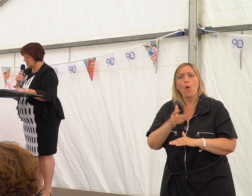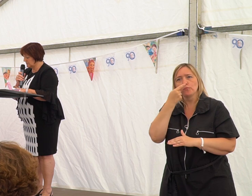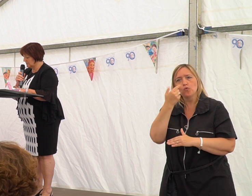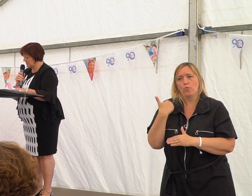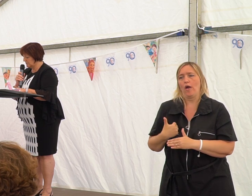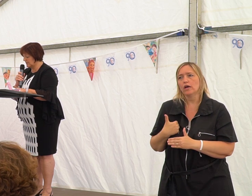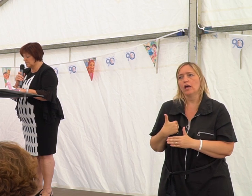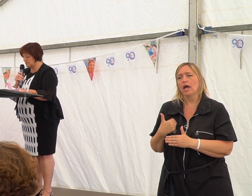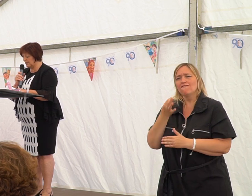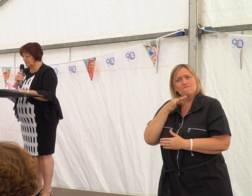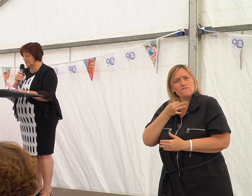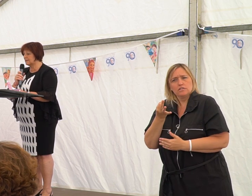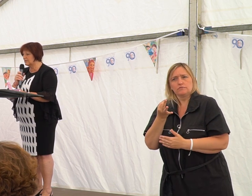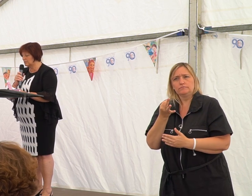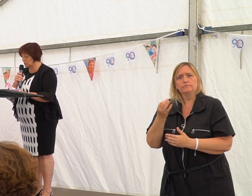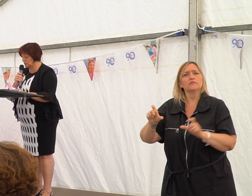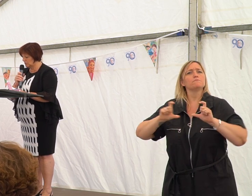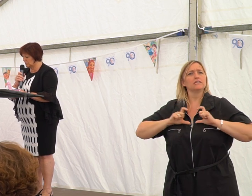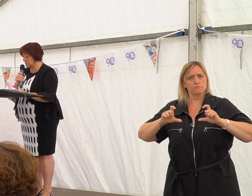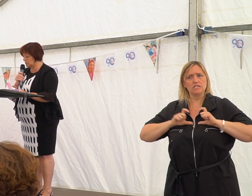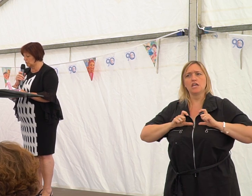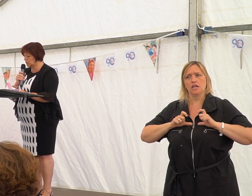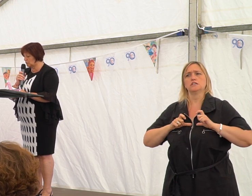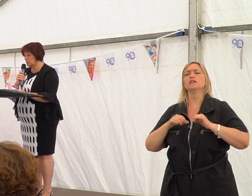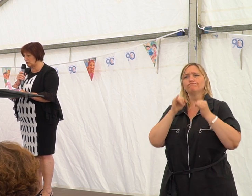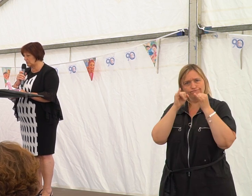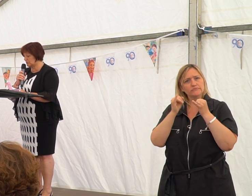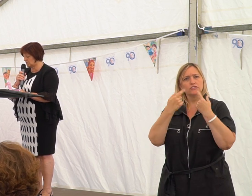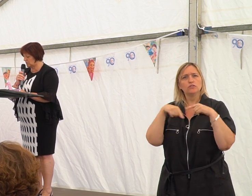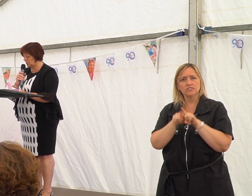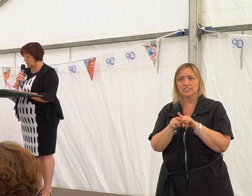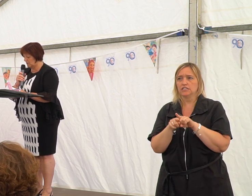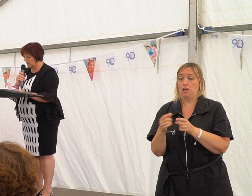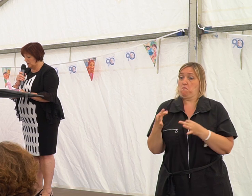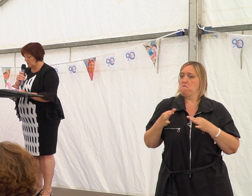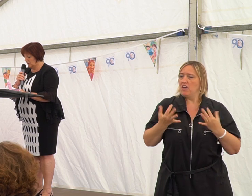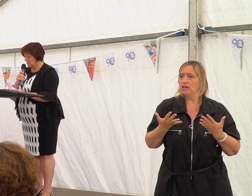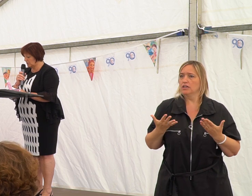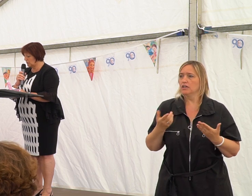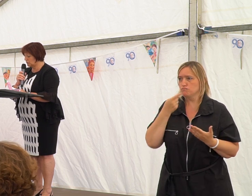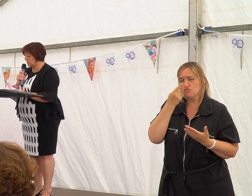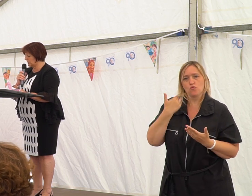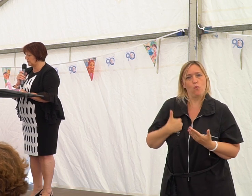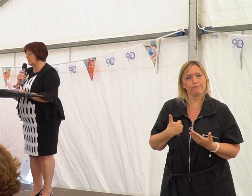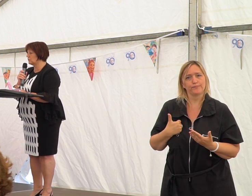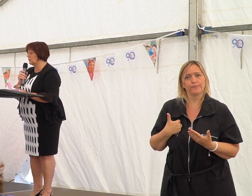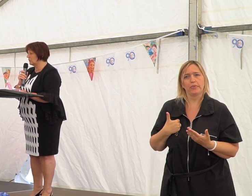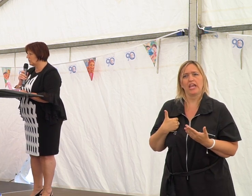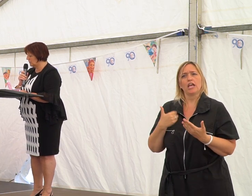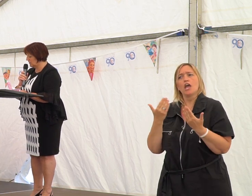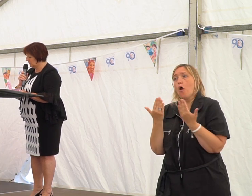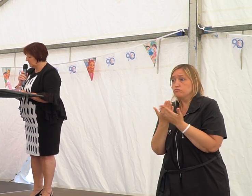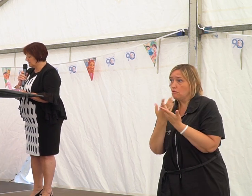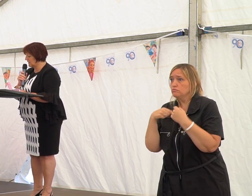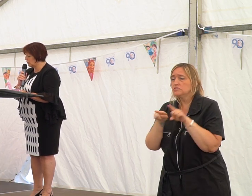moucronoise. Marcel Marlier est un des nôtres, c'est une source de satisfaction. Ce qui enchante davantage